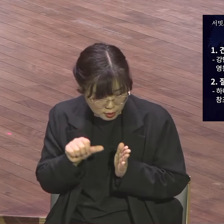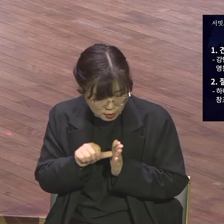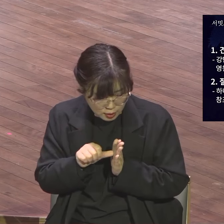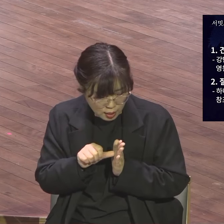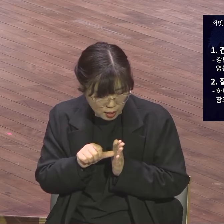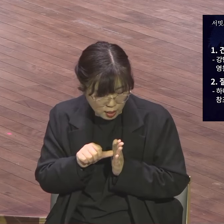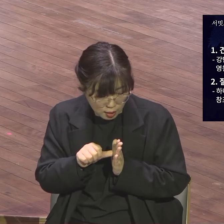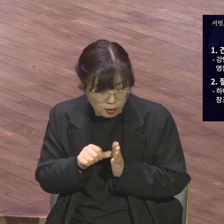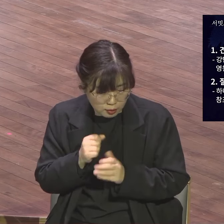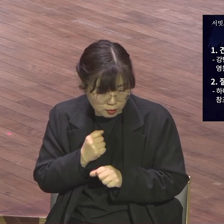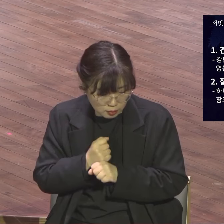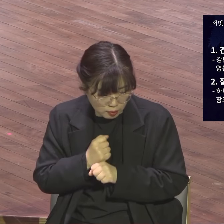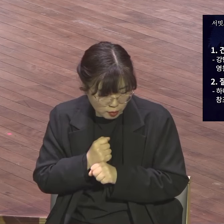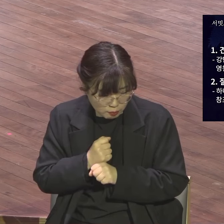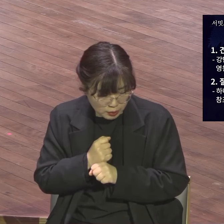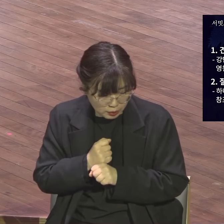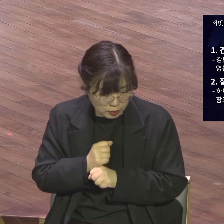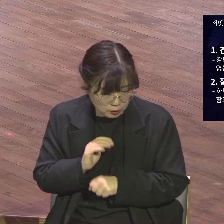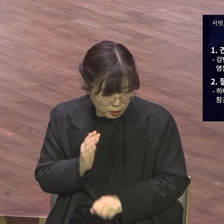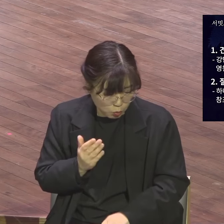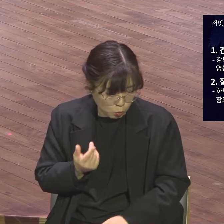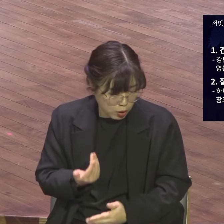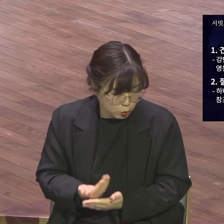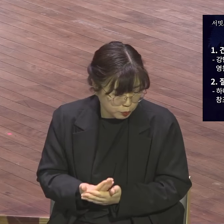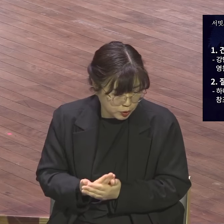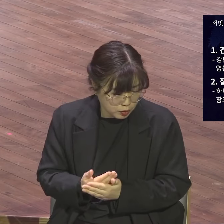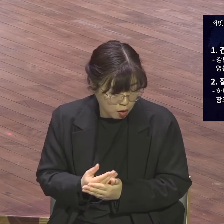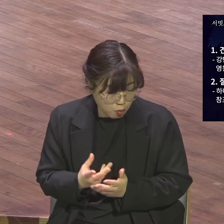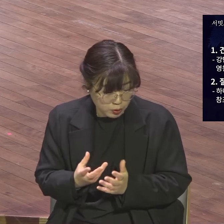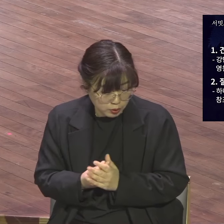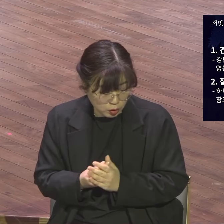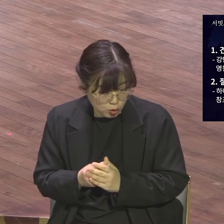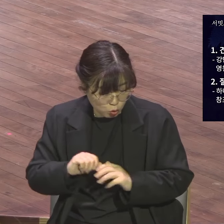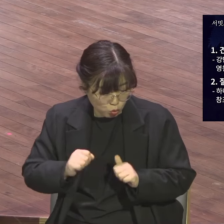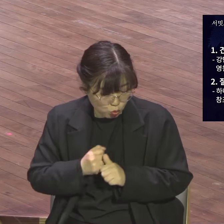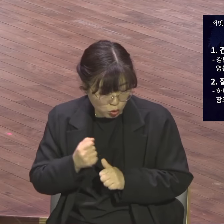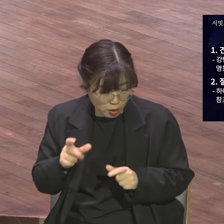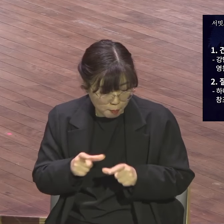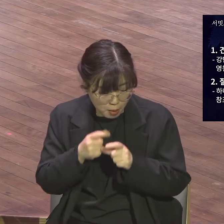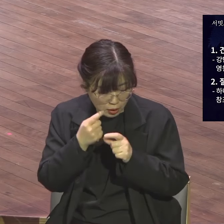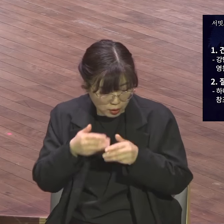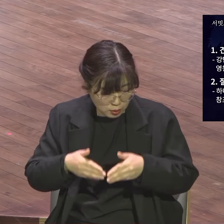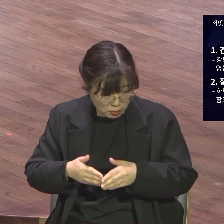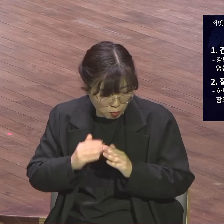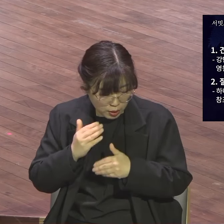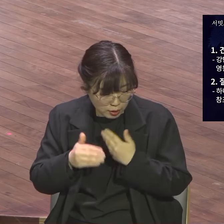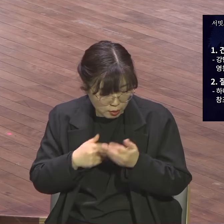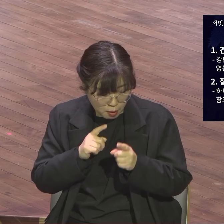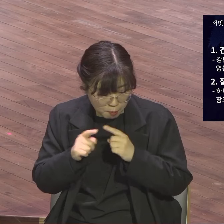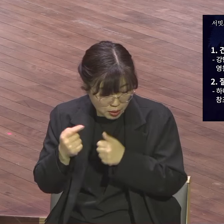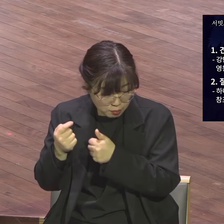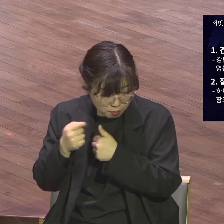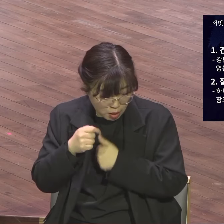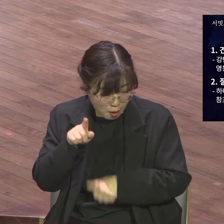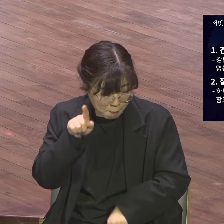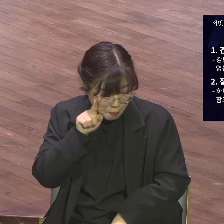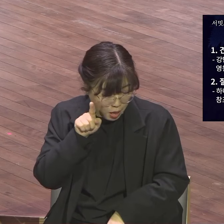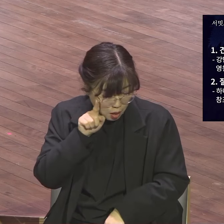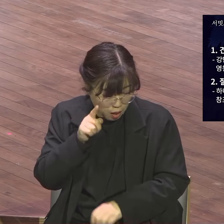자들을 대가하여 주님이여 말씀이 모든 성도를 삼성이 철렁여지가